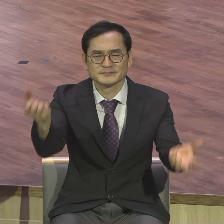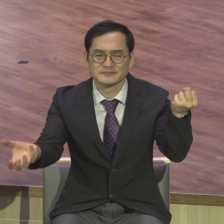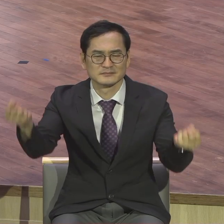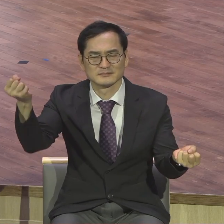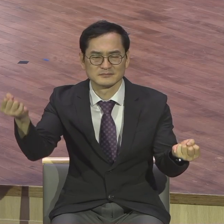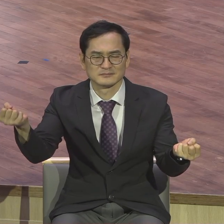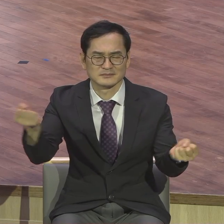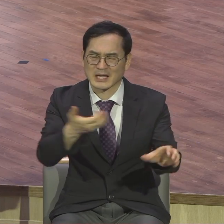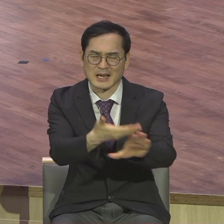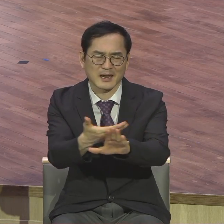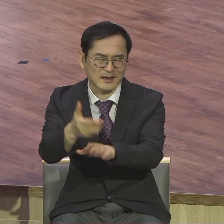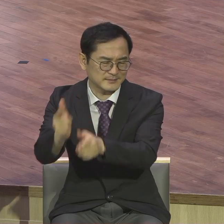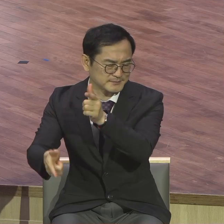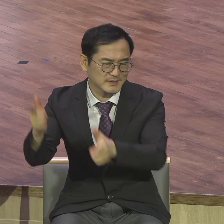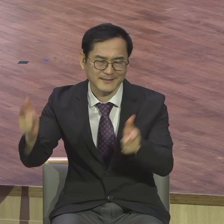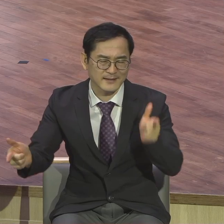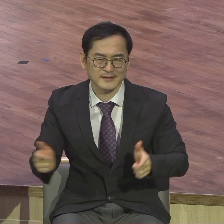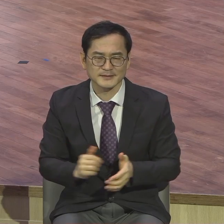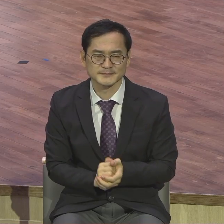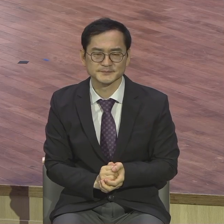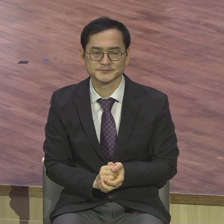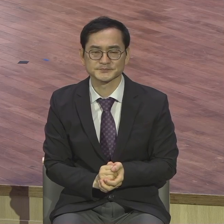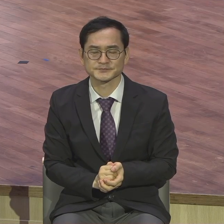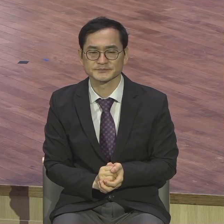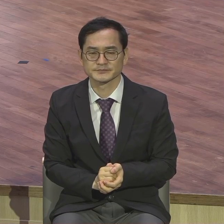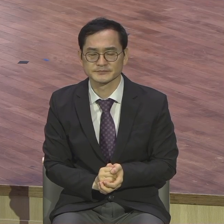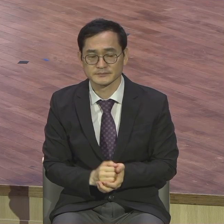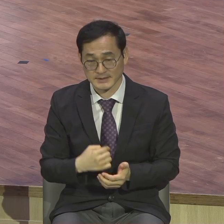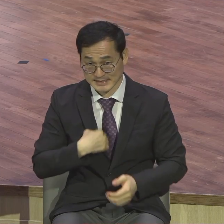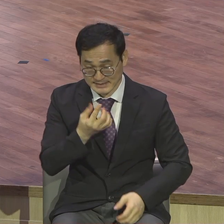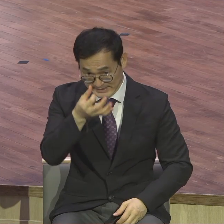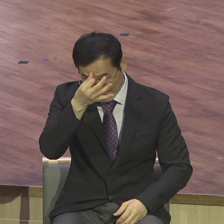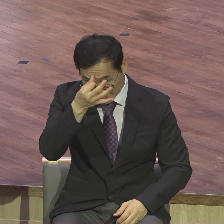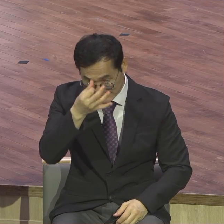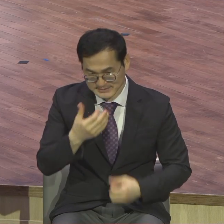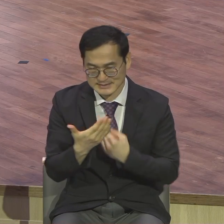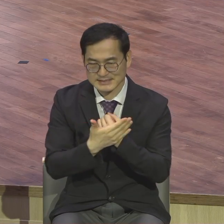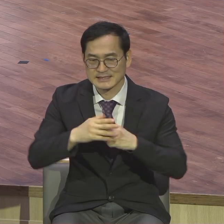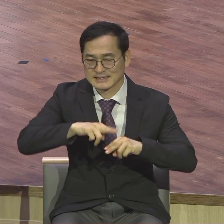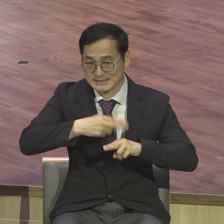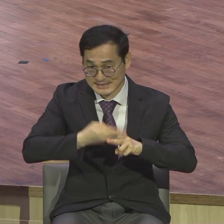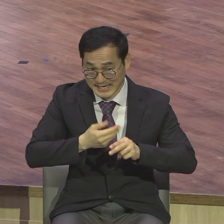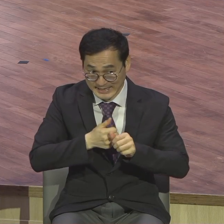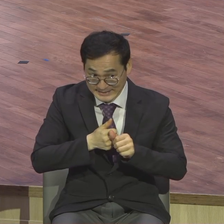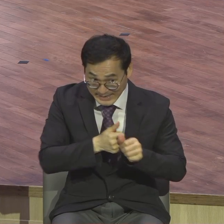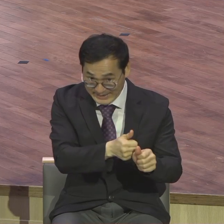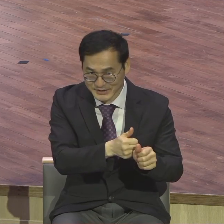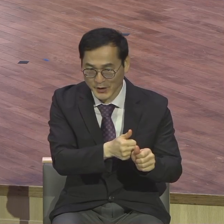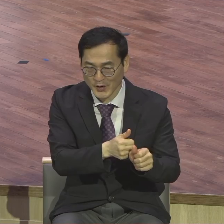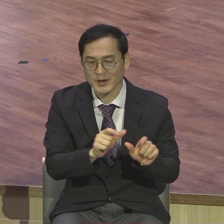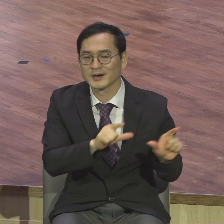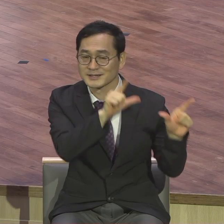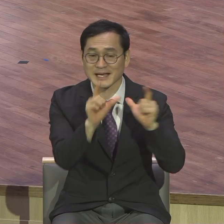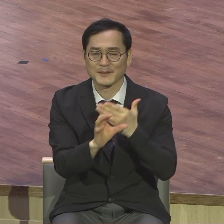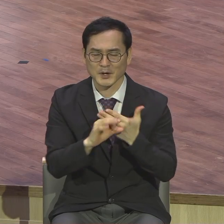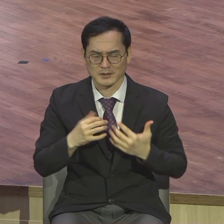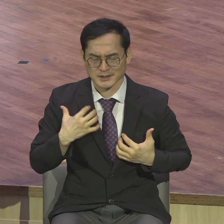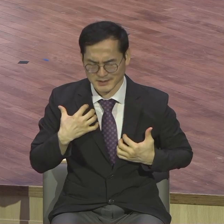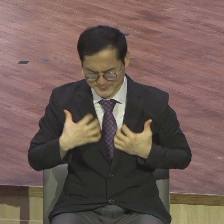자기 재능 은사 따라서 살면 기뻐요 마음이 기뻄이 있습니다 이게